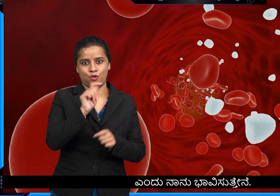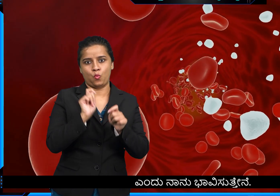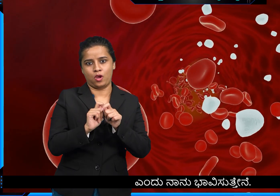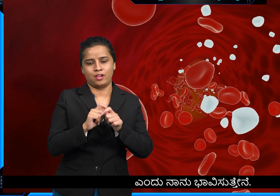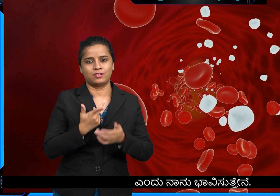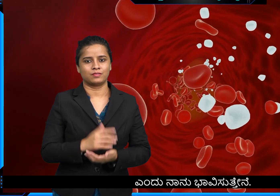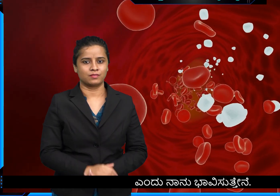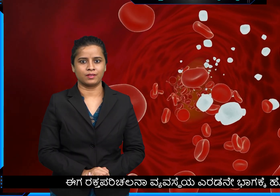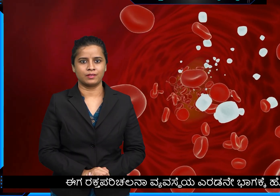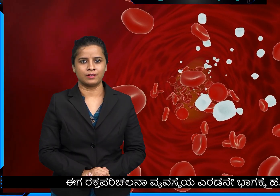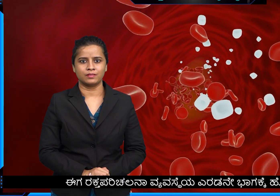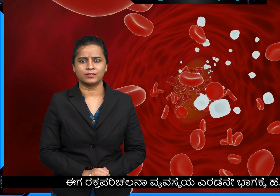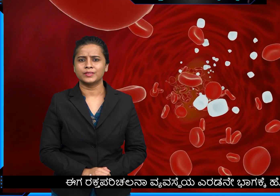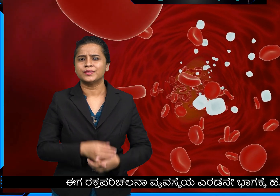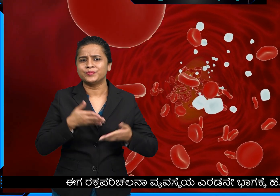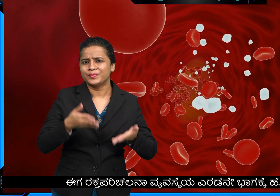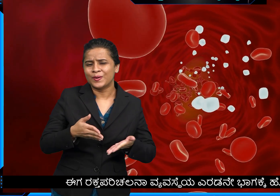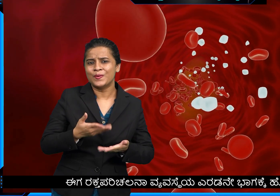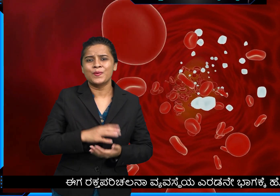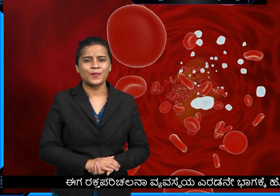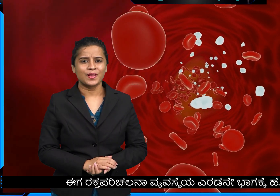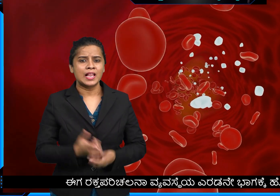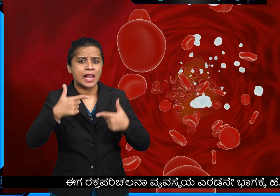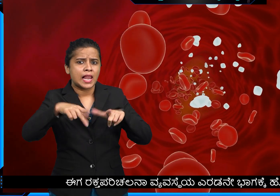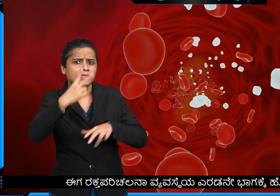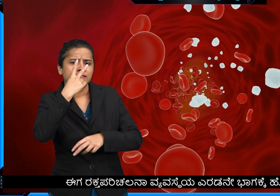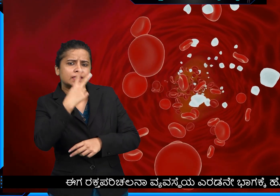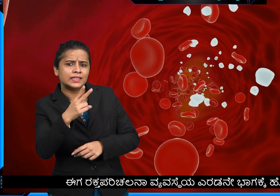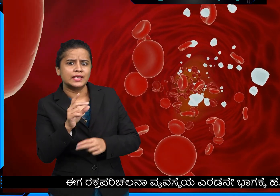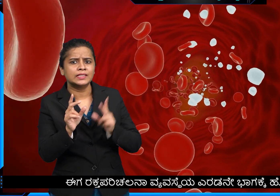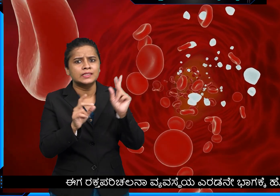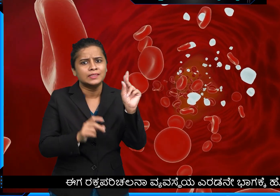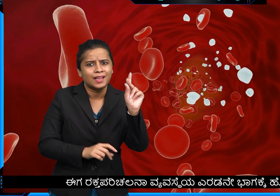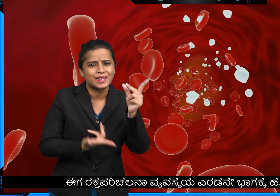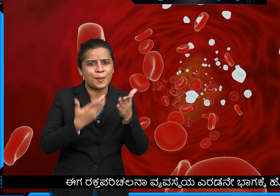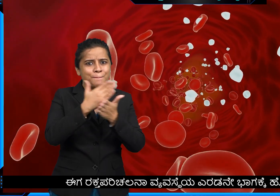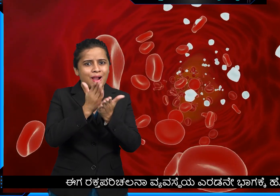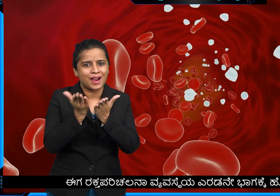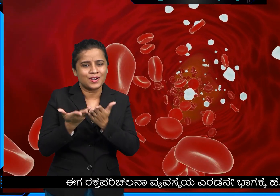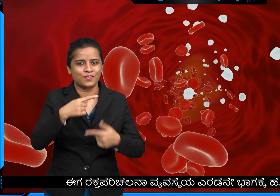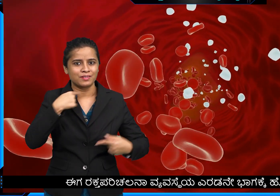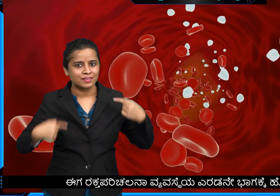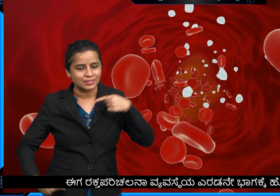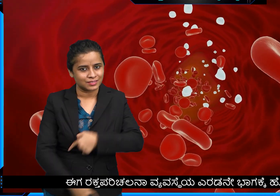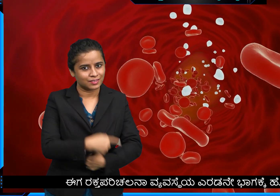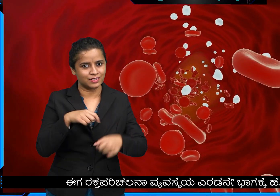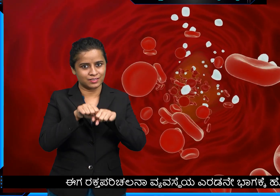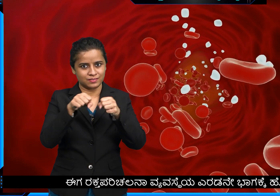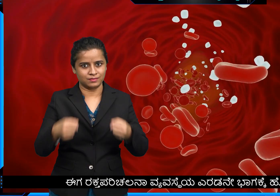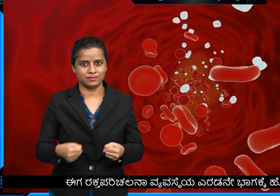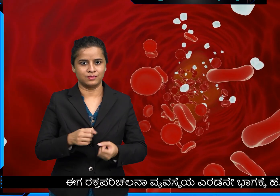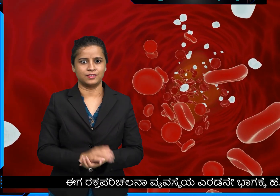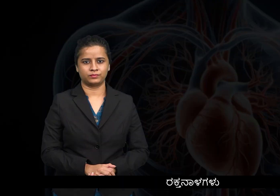ಎಂದು ನಾನು ಭಾವಿಸುತ್ತೇನೆ. ಈಗ ರಕ್ತ ಪರಿಚಲನಾ ವ್ಯವಸ್ಥೆಯ 2ನೇ ಭಾಗಕ್ಕೆ ಹೋಗೋಣ.